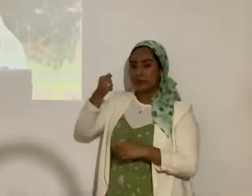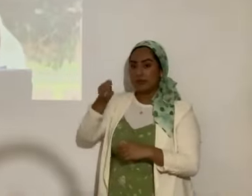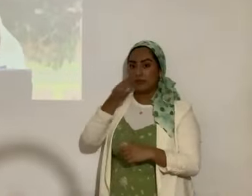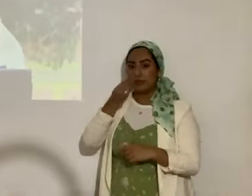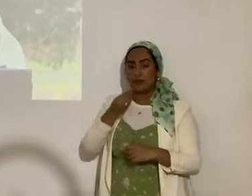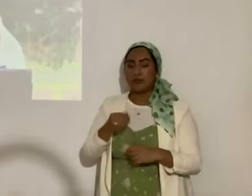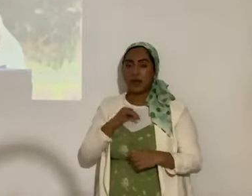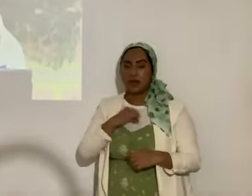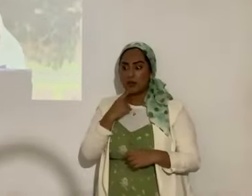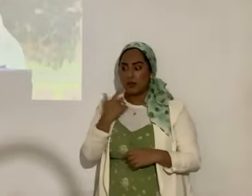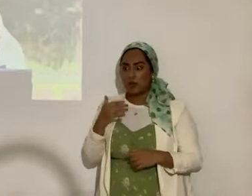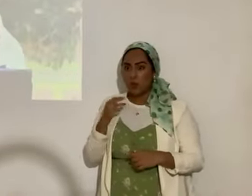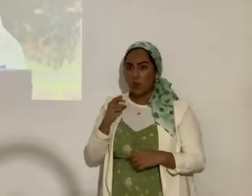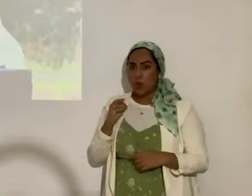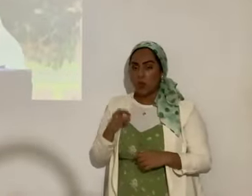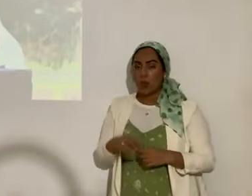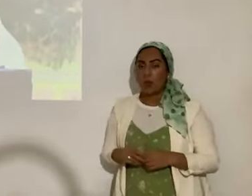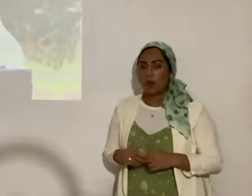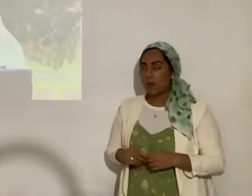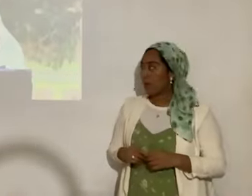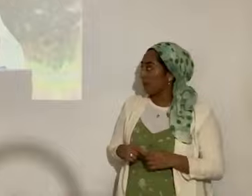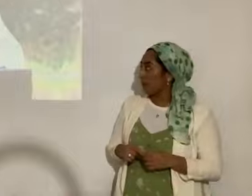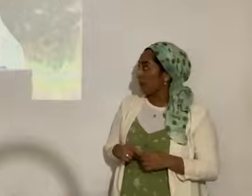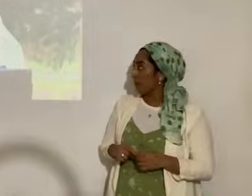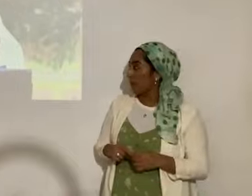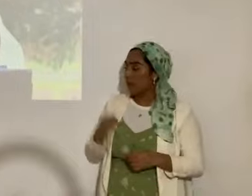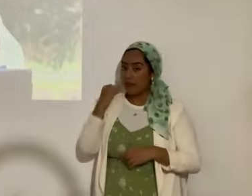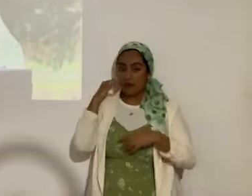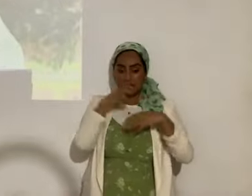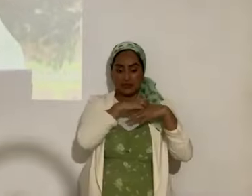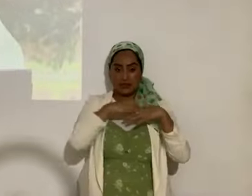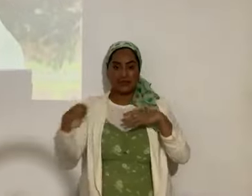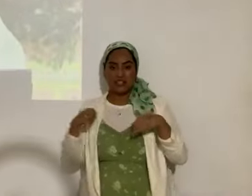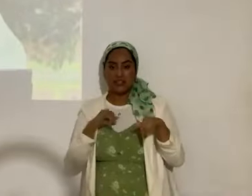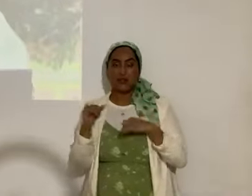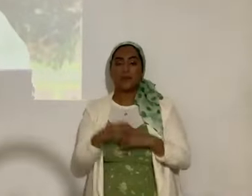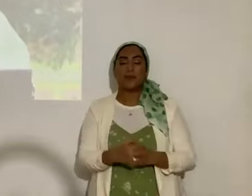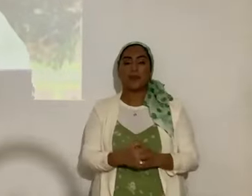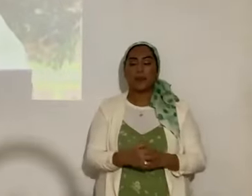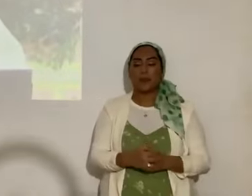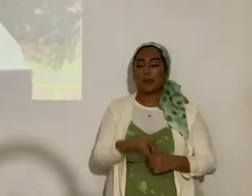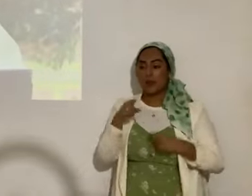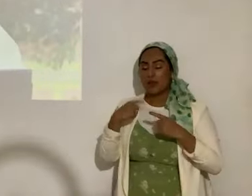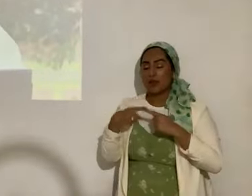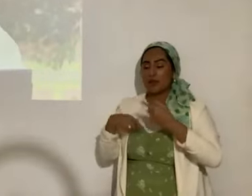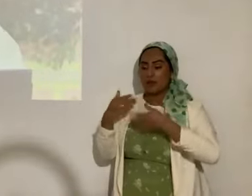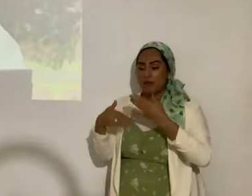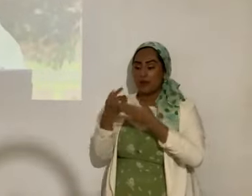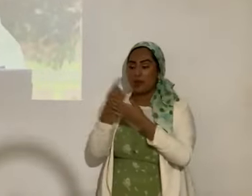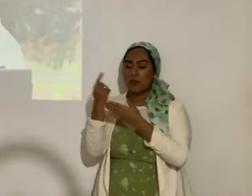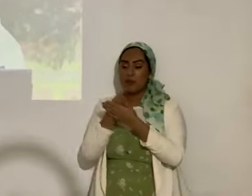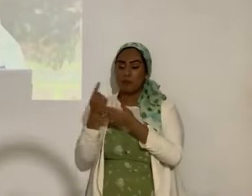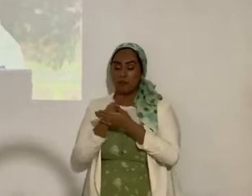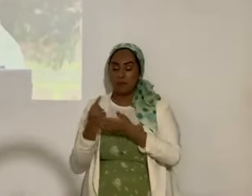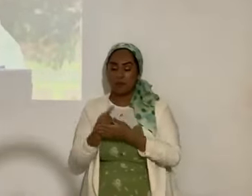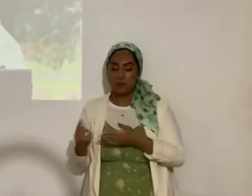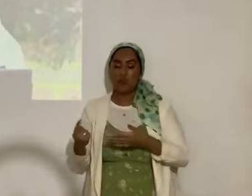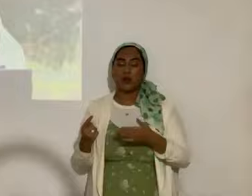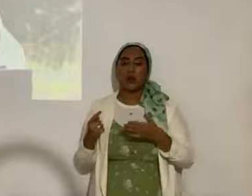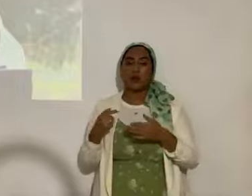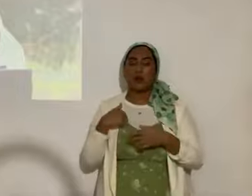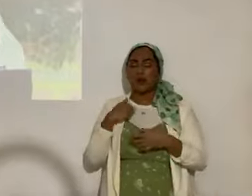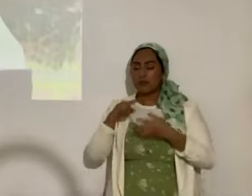las cosas y decía imagínense si te toma la mano te iba a entonces con el paso de las semanas ya